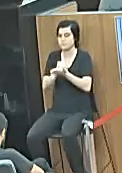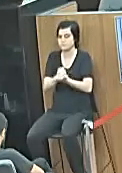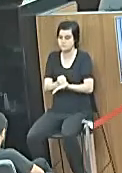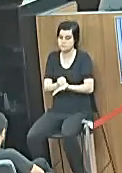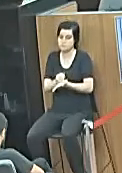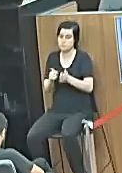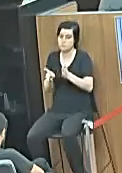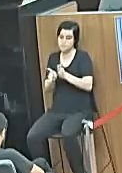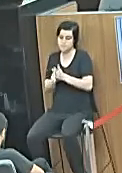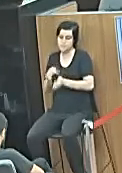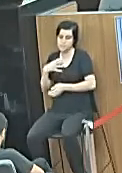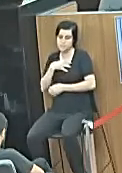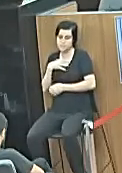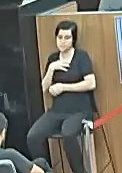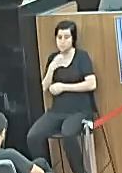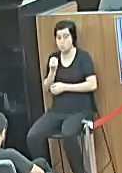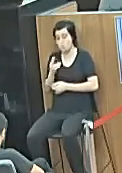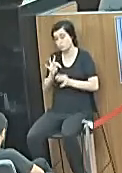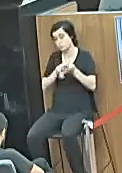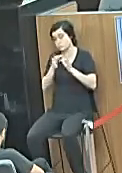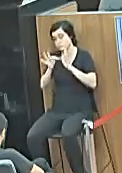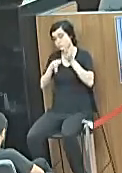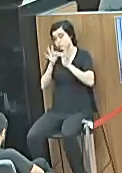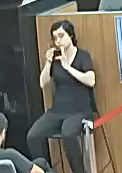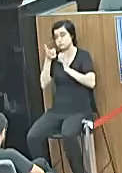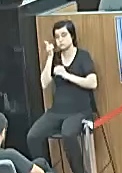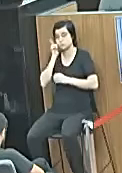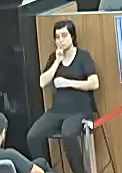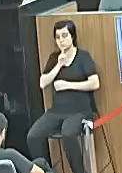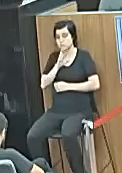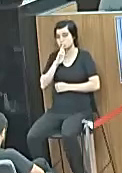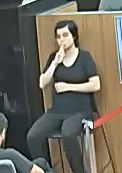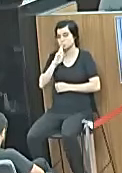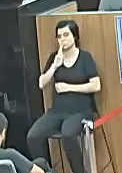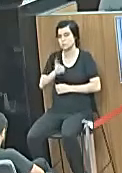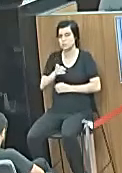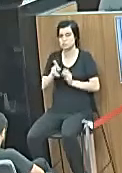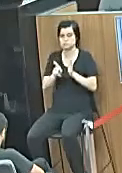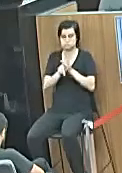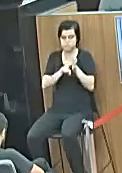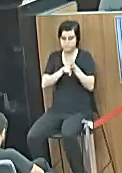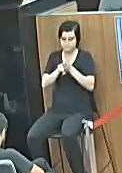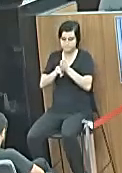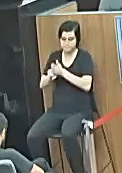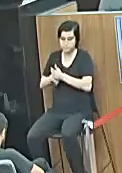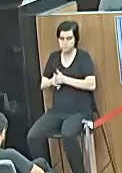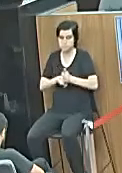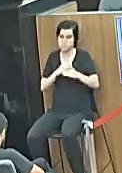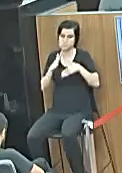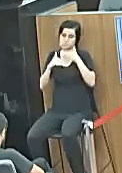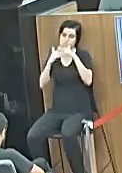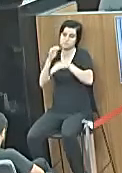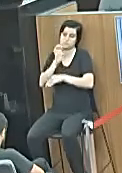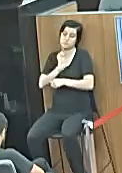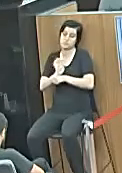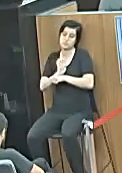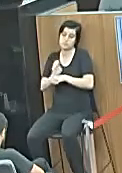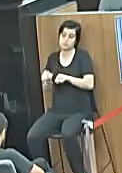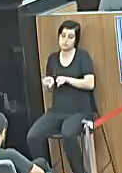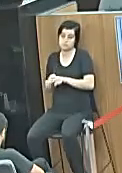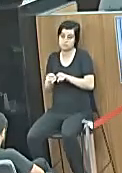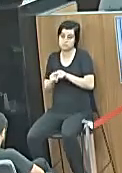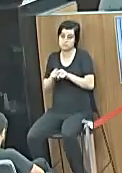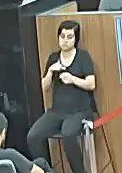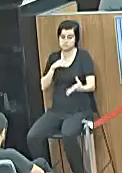caráter científico ou tecnológico para difundir os resultados de pesquisas desenvolvidas no estado e promover o intercâmbio